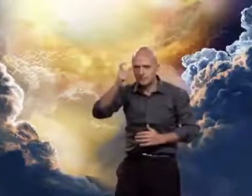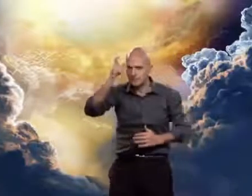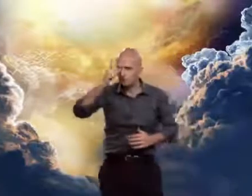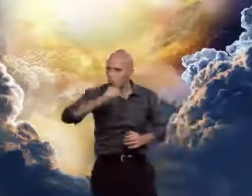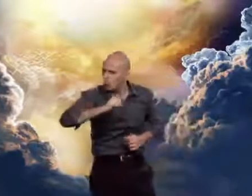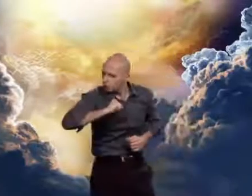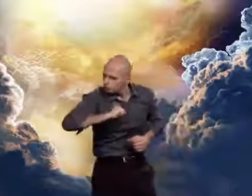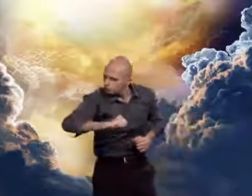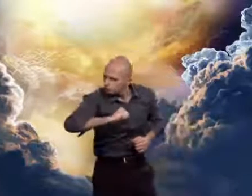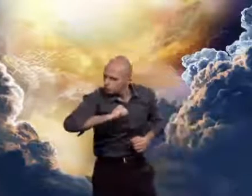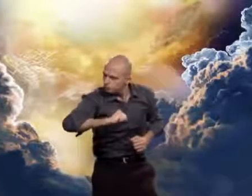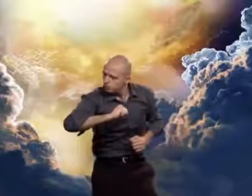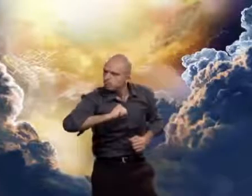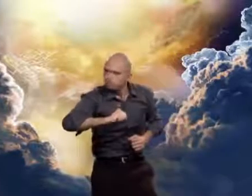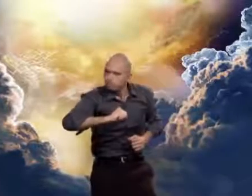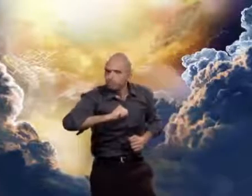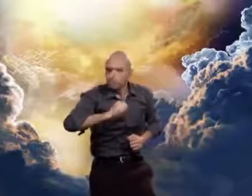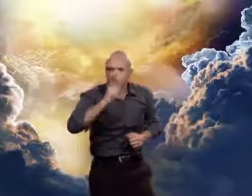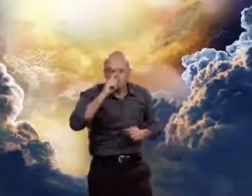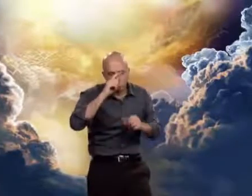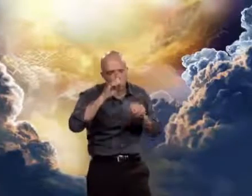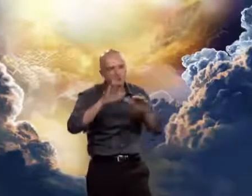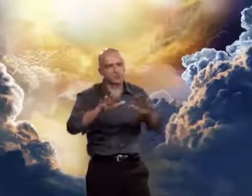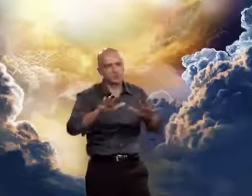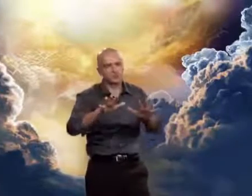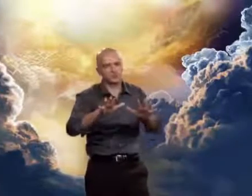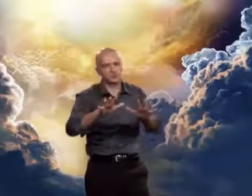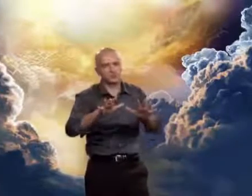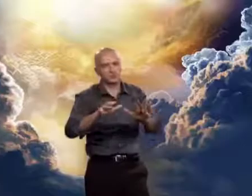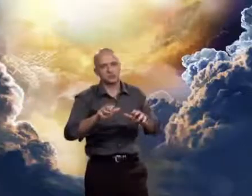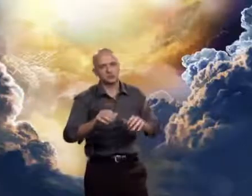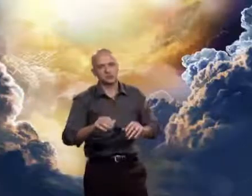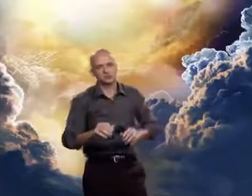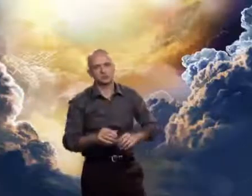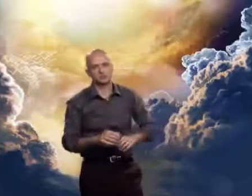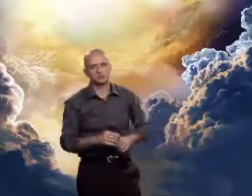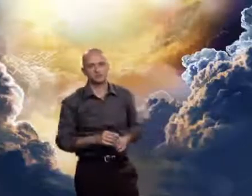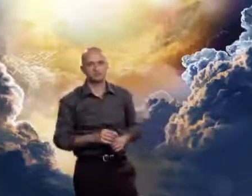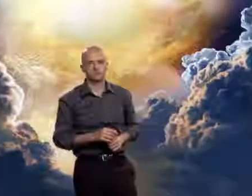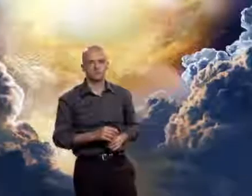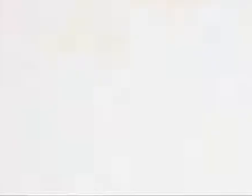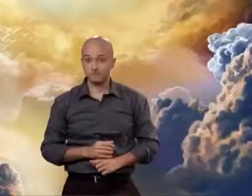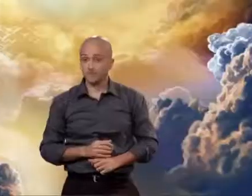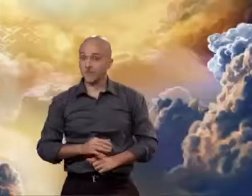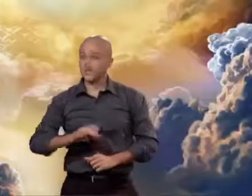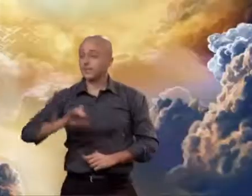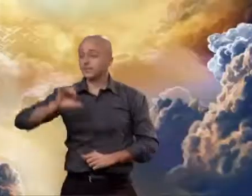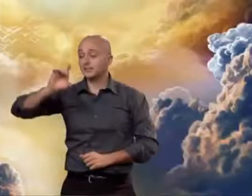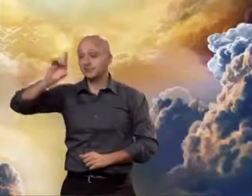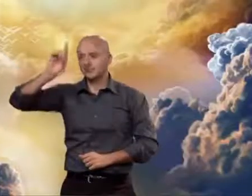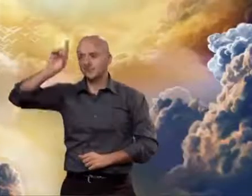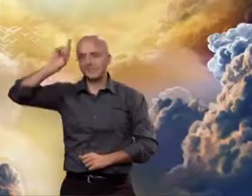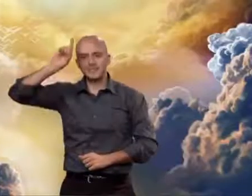conforme esta palavra, vocês jamais verão a luz. Se as pessoas estivessem dispostas a receber a verdade sobre a natureza